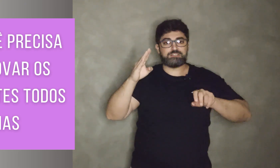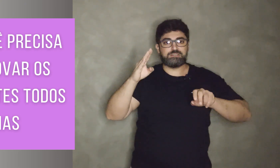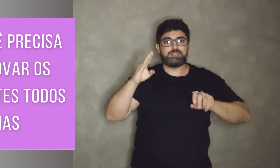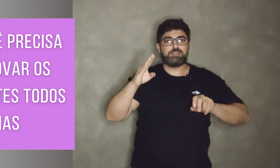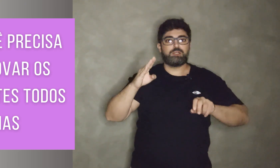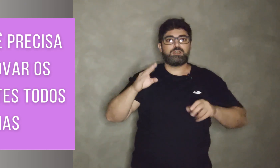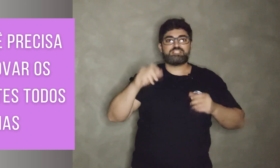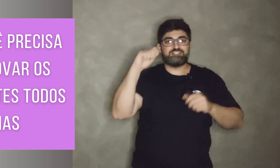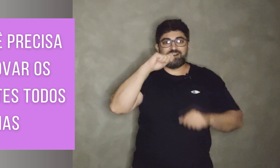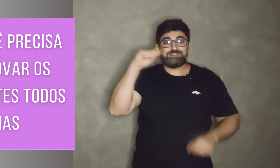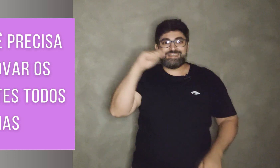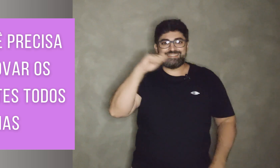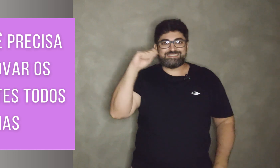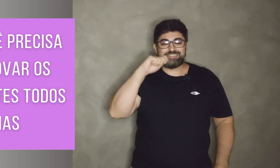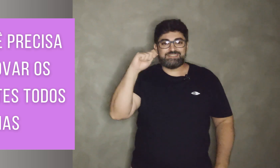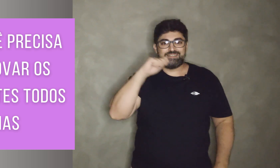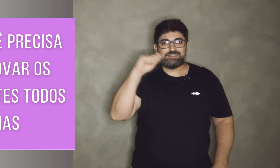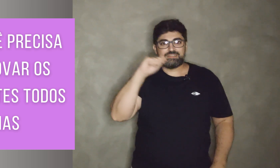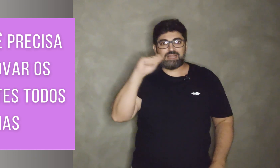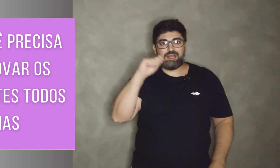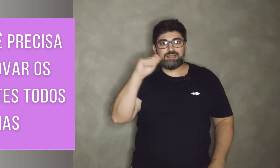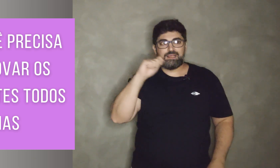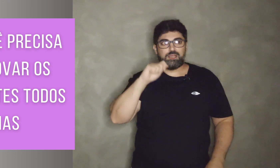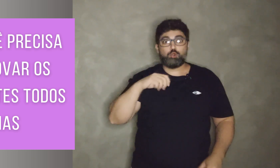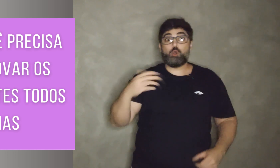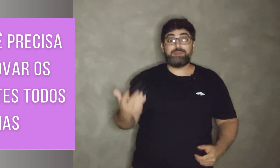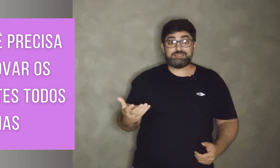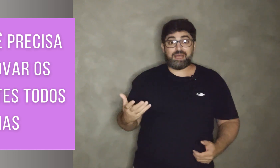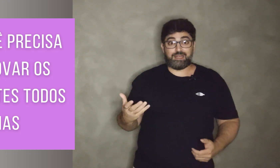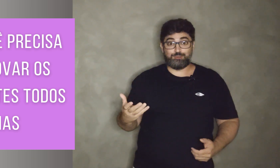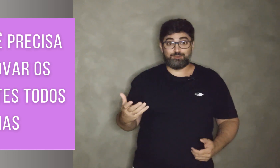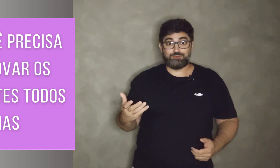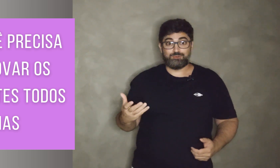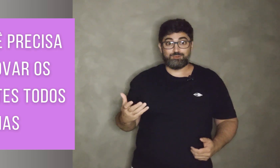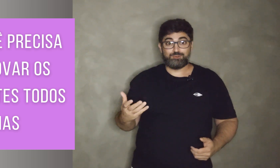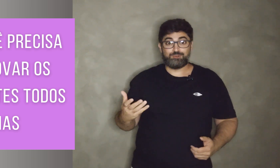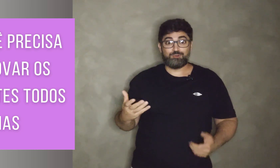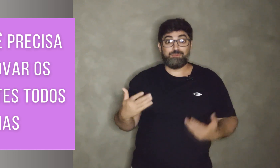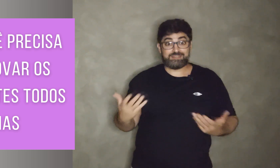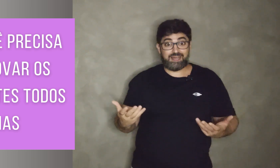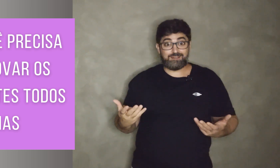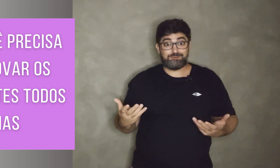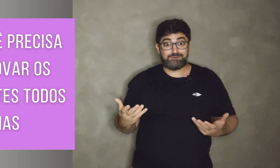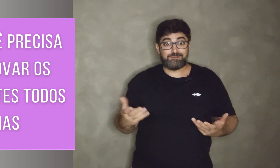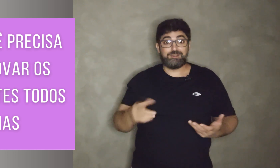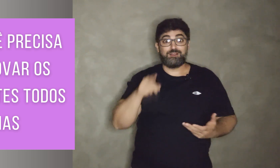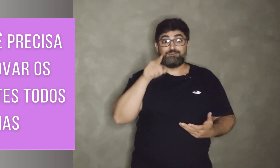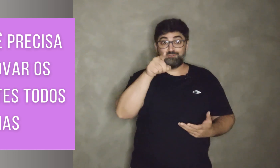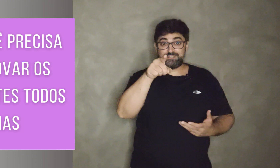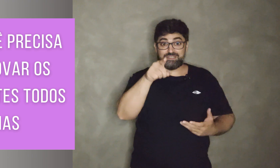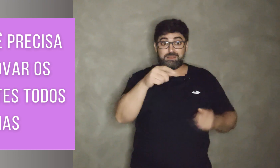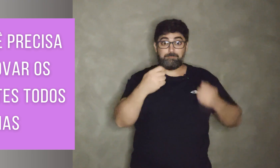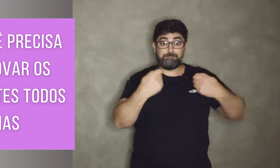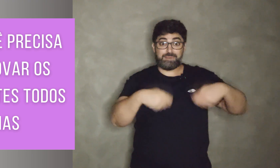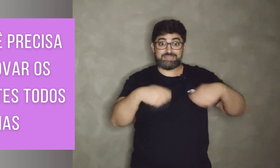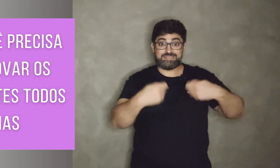importante, escovar o dente, tá? Comentário. Comentário, você